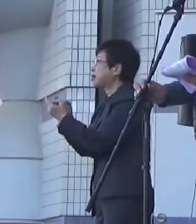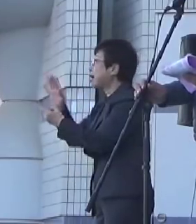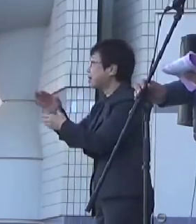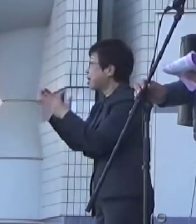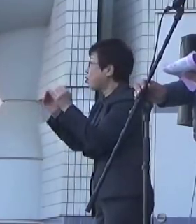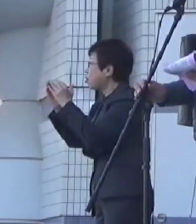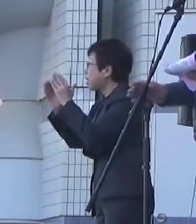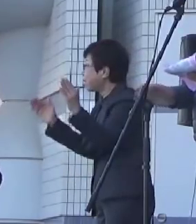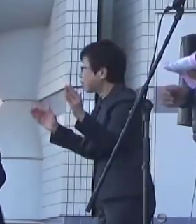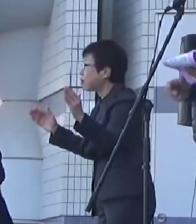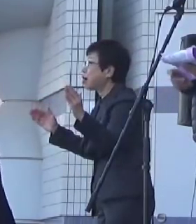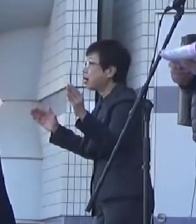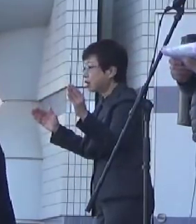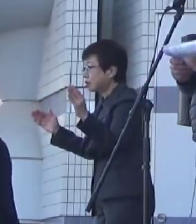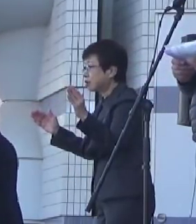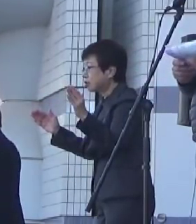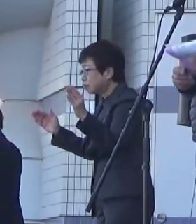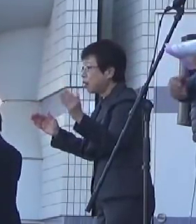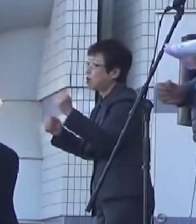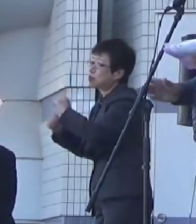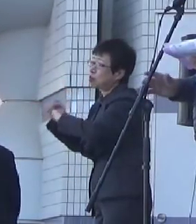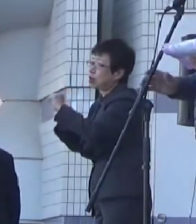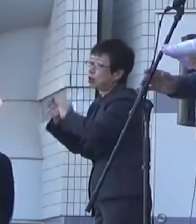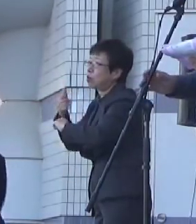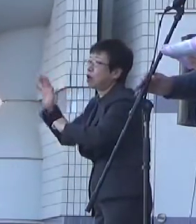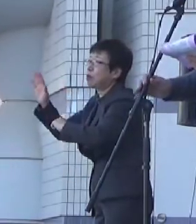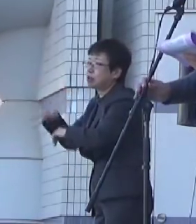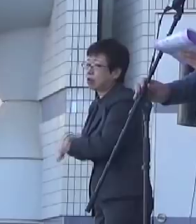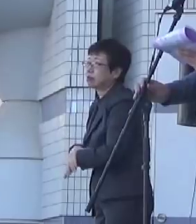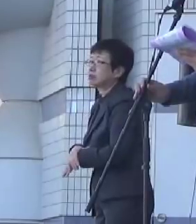国会が動きました。